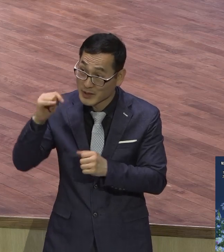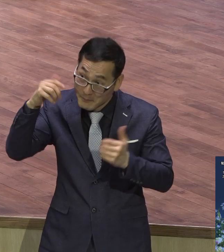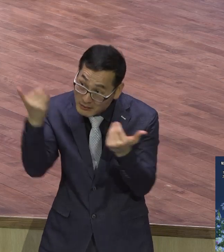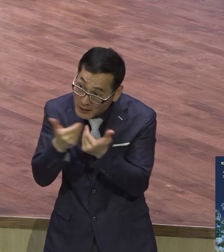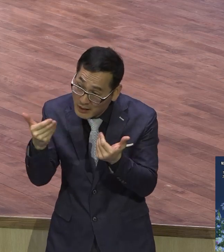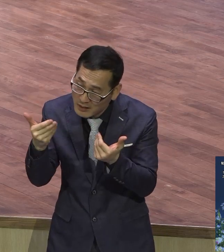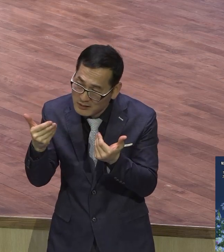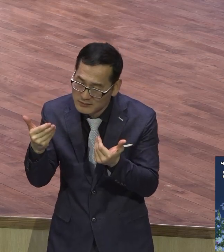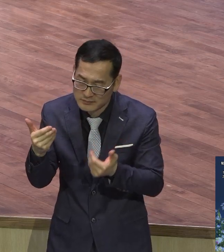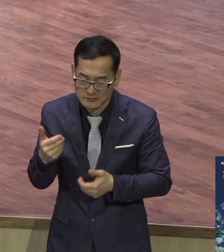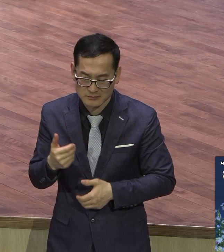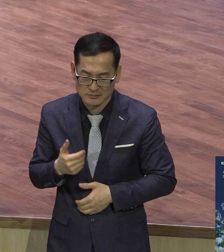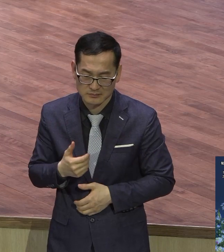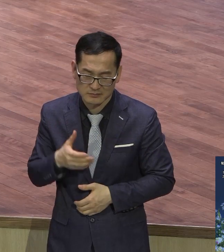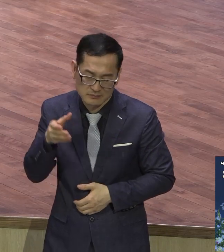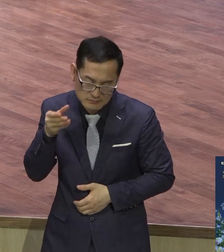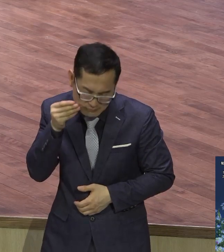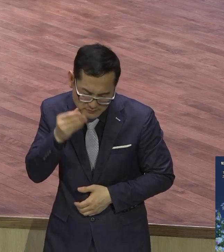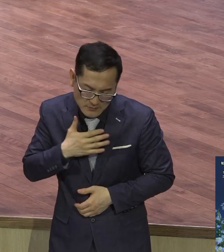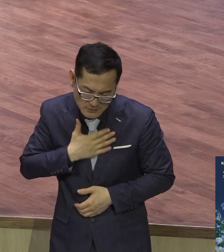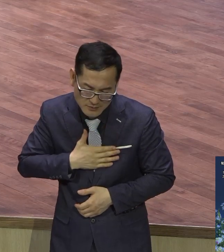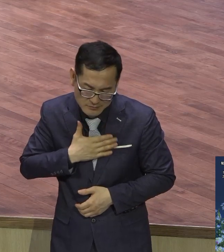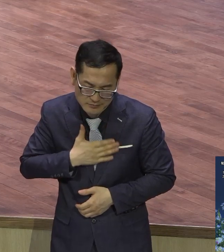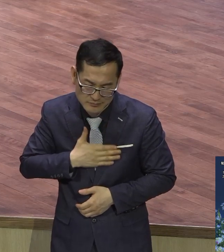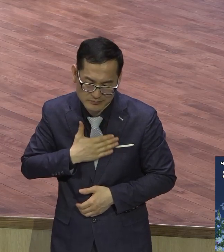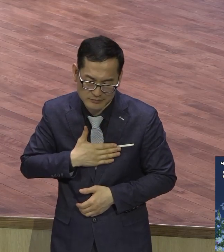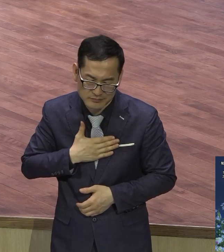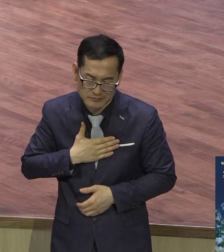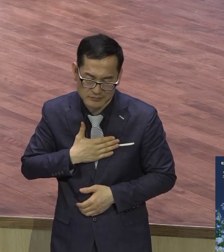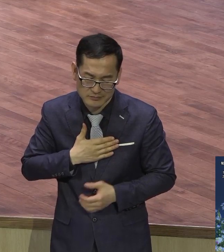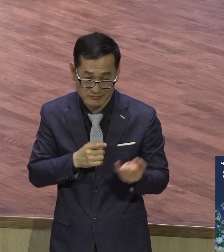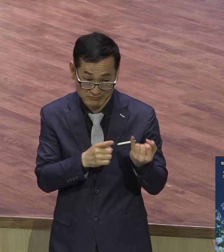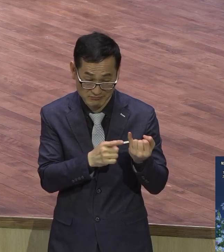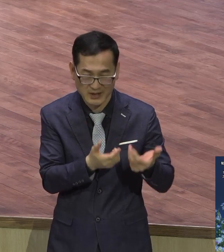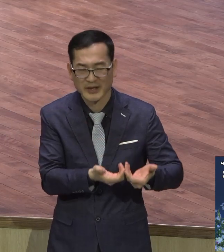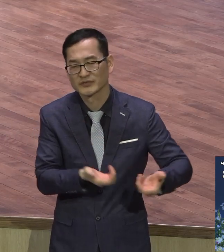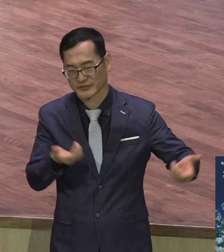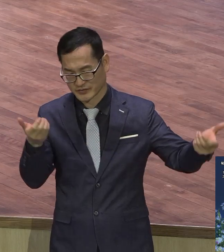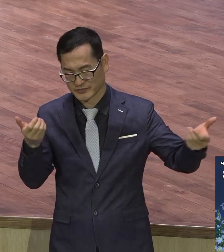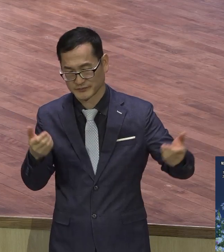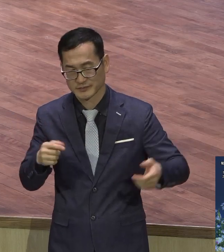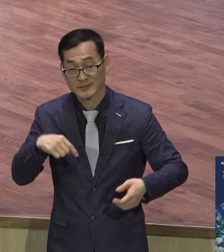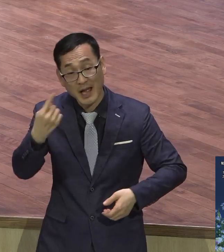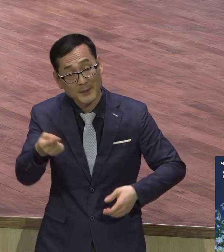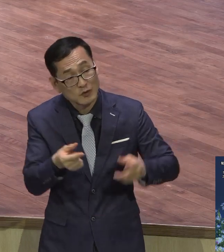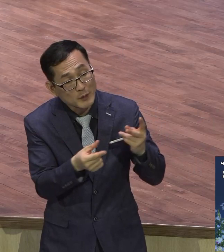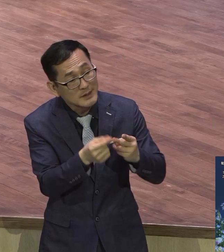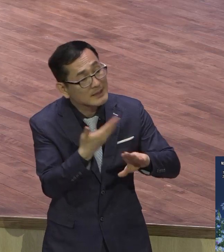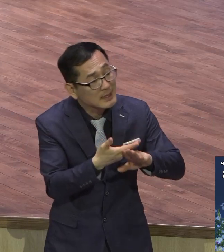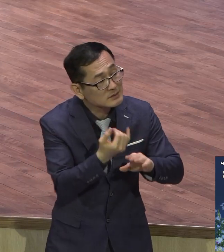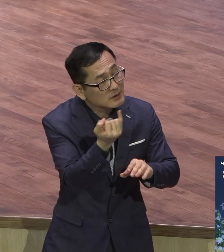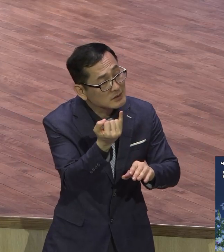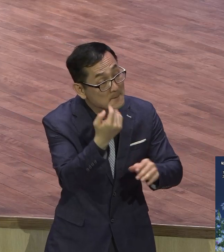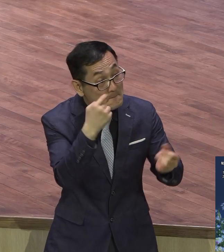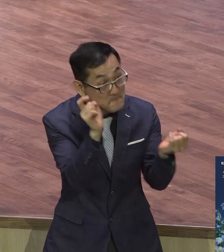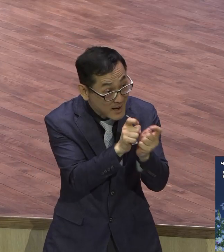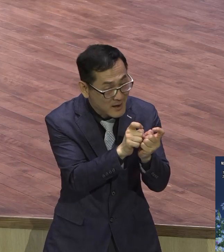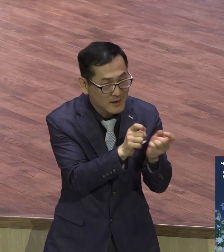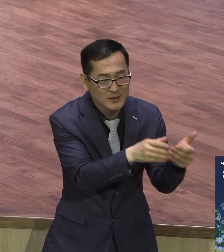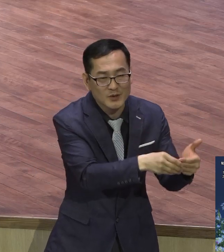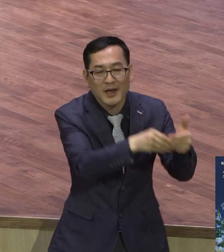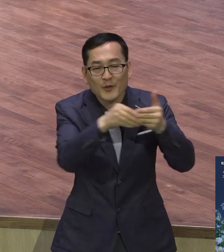반대하니까 어머니가 반대하니까 그 자매하고 헤어지고 또 다른 자매를 그렇게